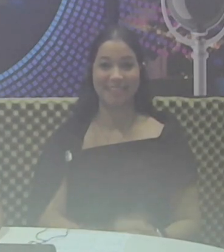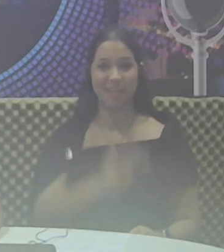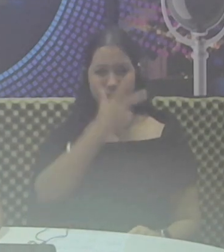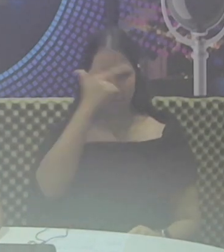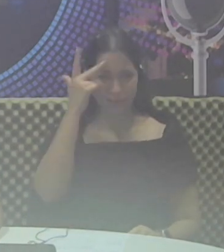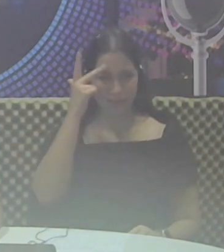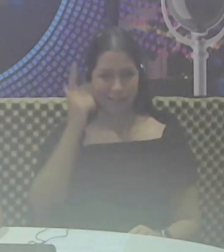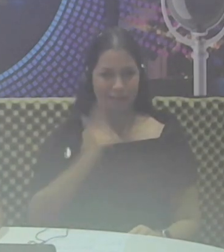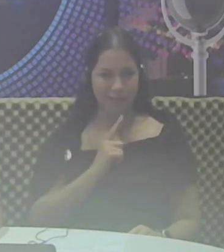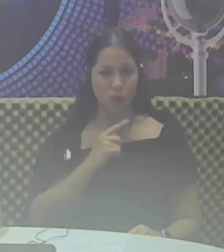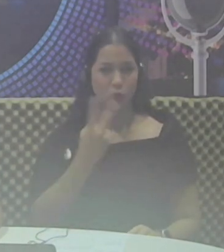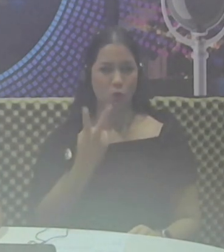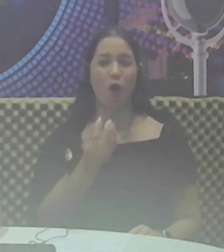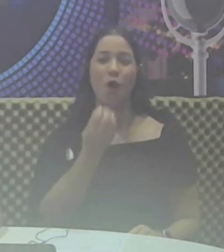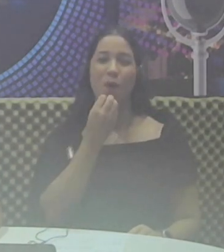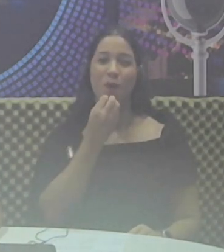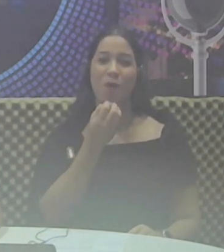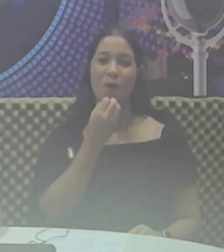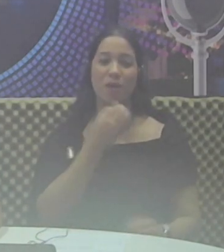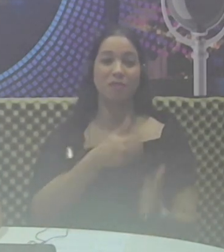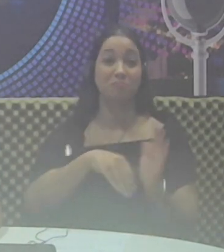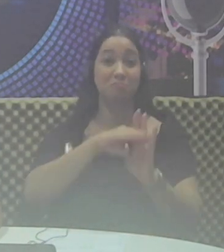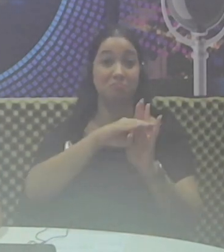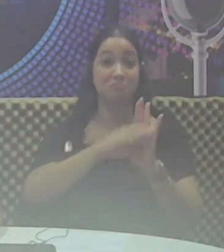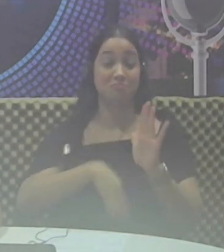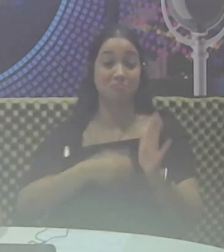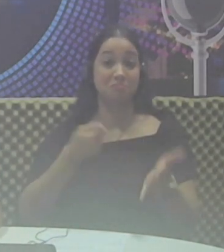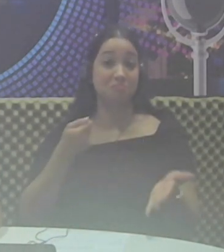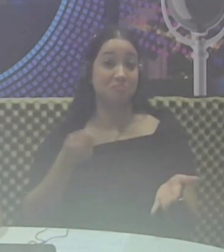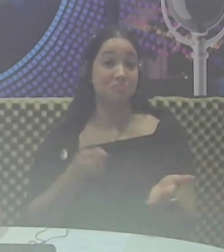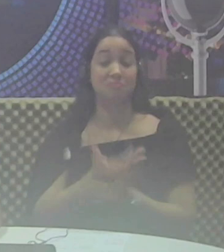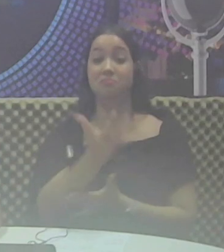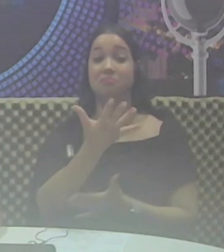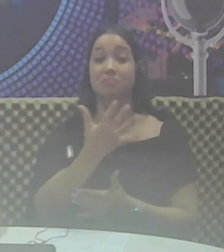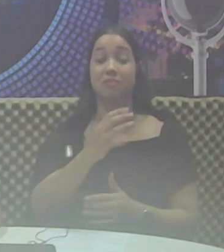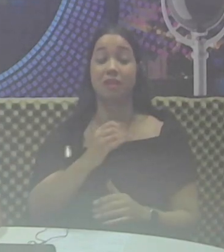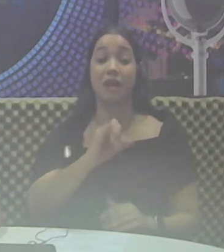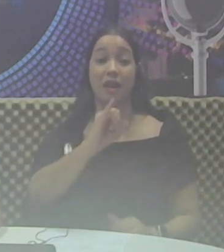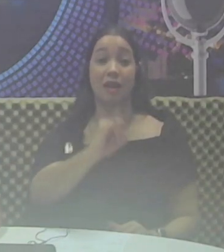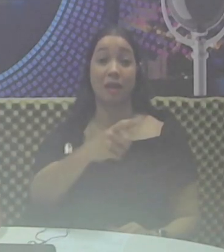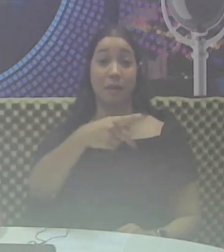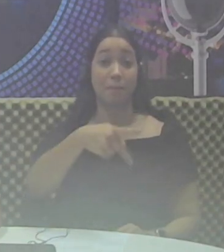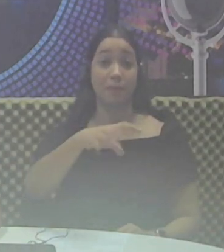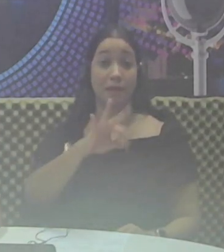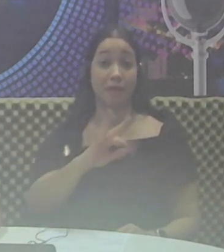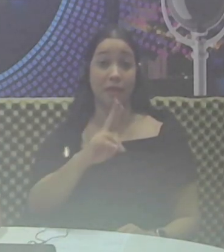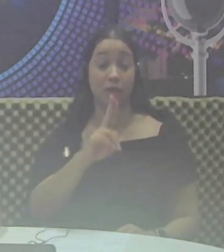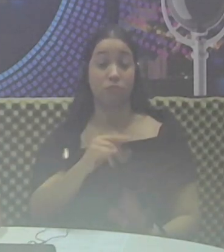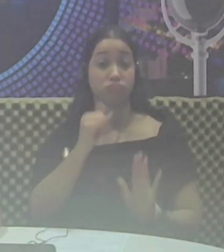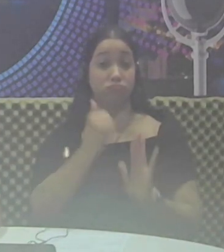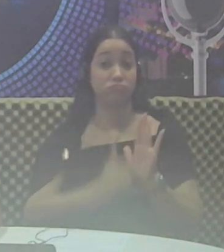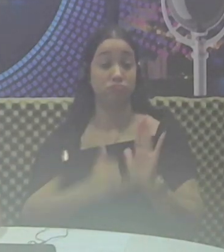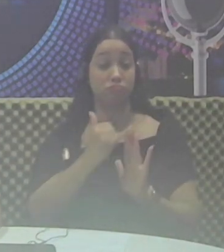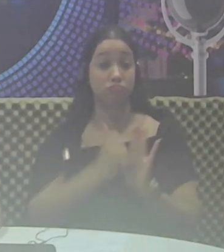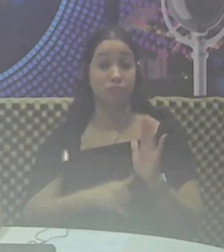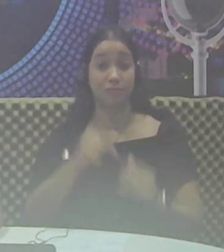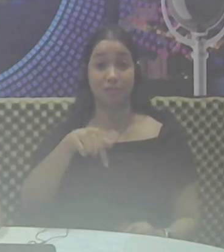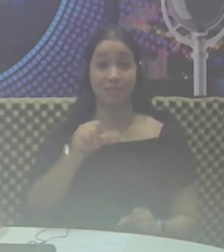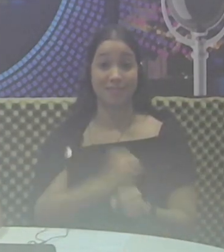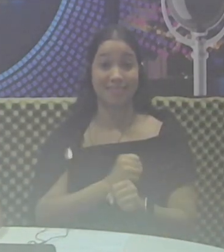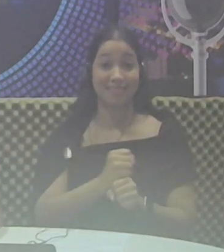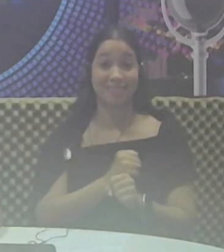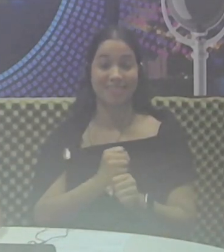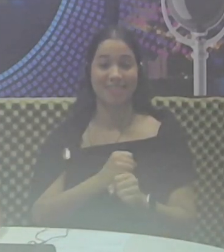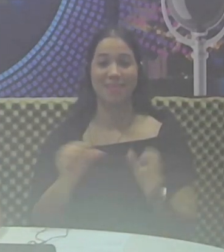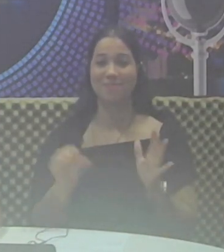com duas oportunidades para obter desconto ao quitar à vista o Imposto Predial e Territorial Urbano deste ano. A